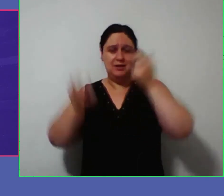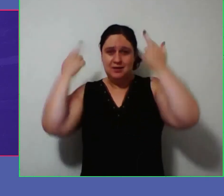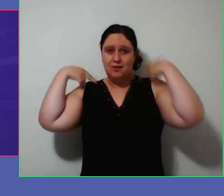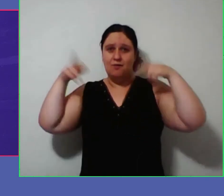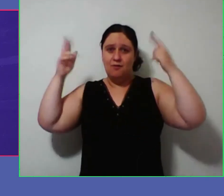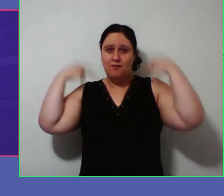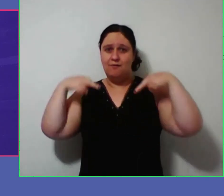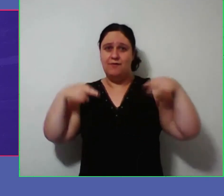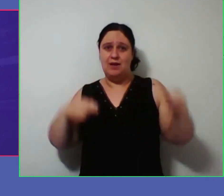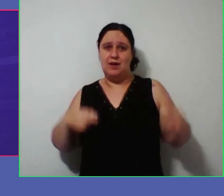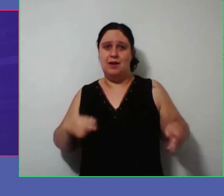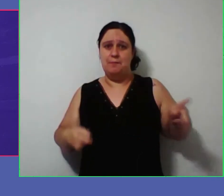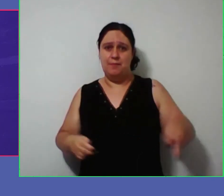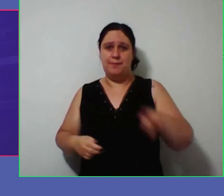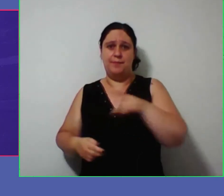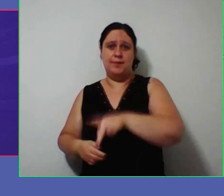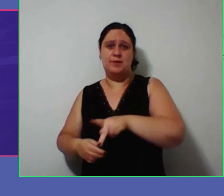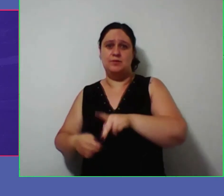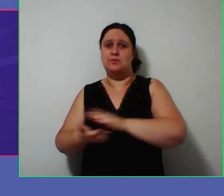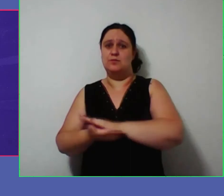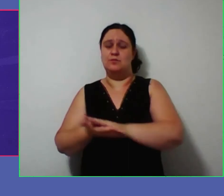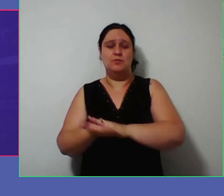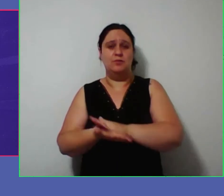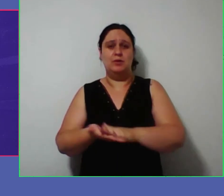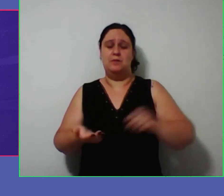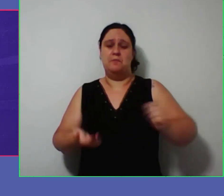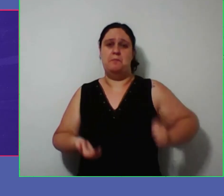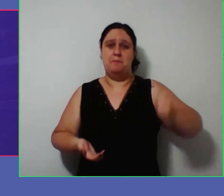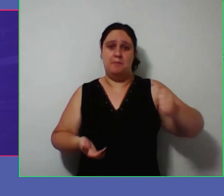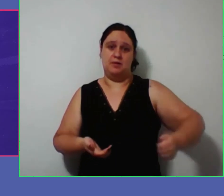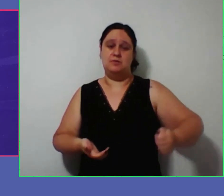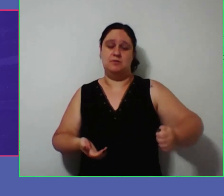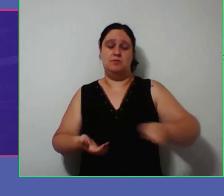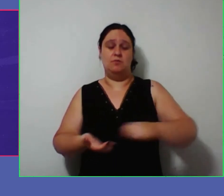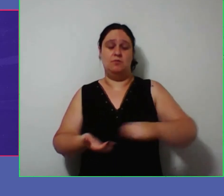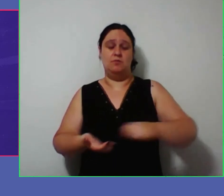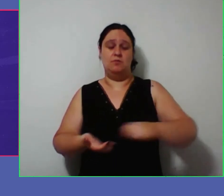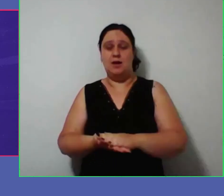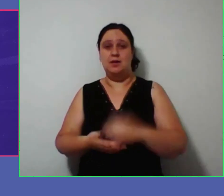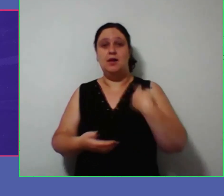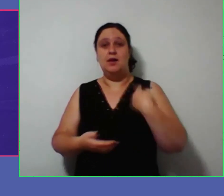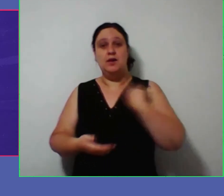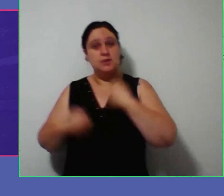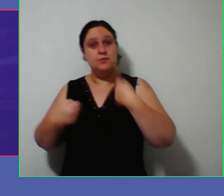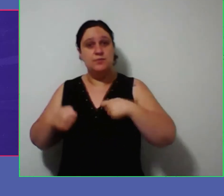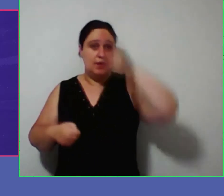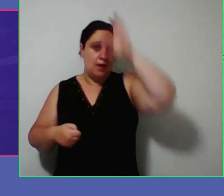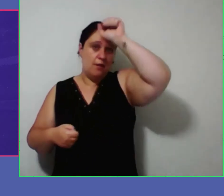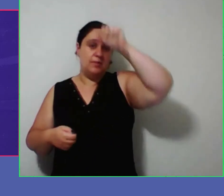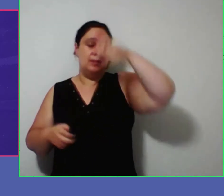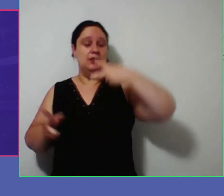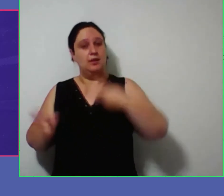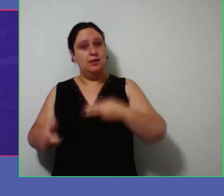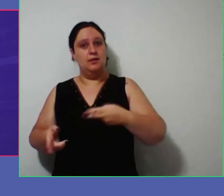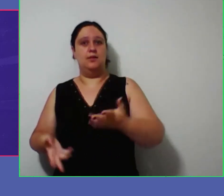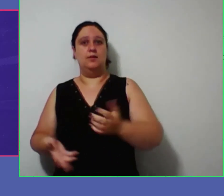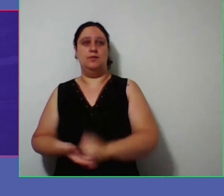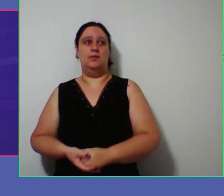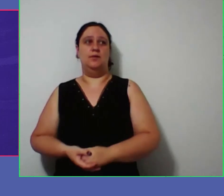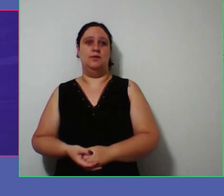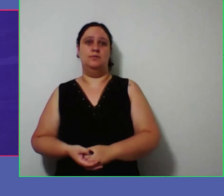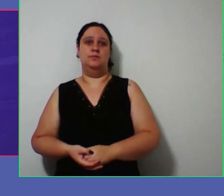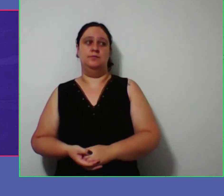aprender com ele a ter essa qualidade celestial de exercer splanknon,